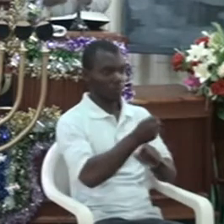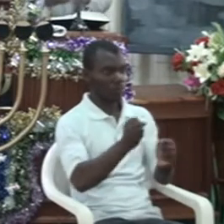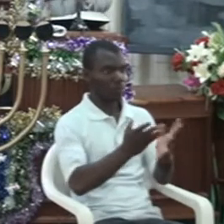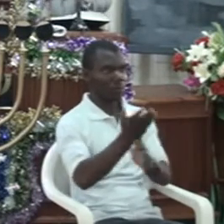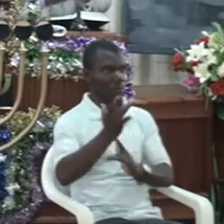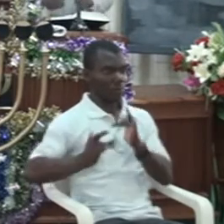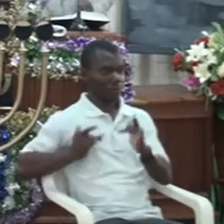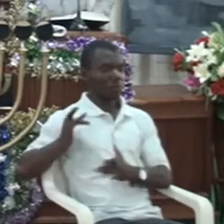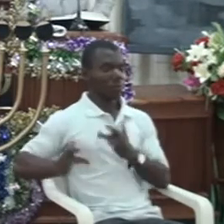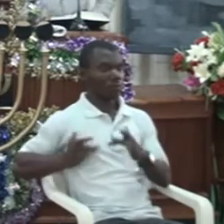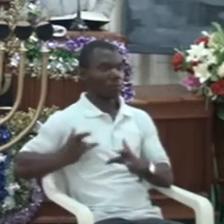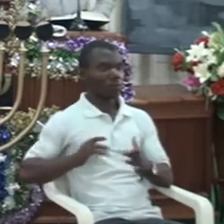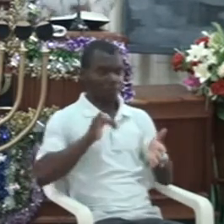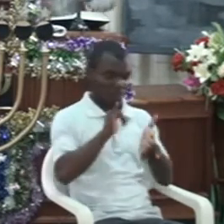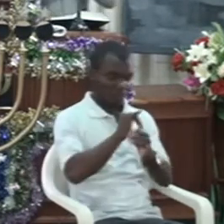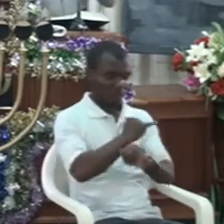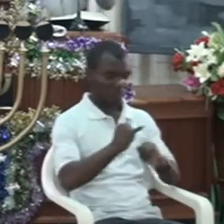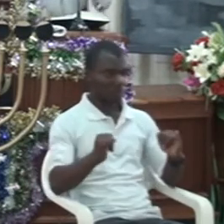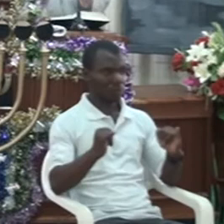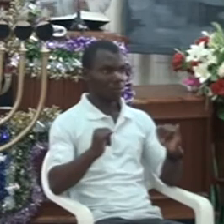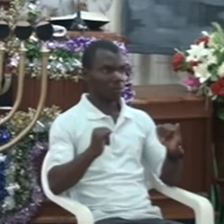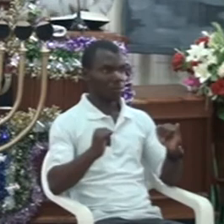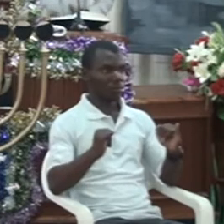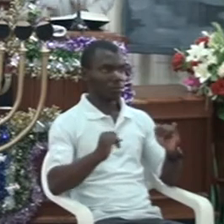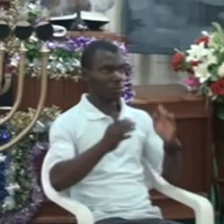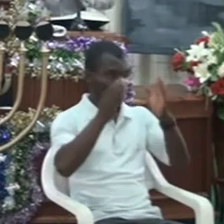Nous sommes sauvés par la grâce. C'est fini. Binishia